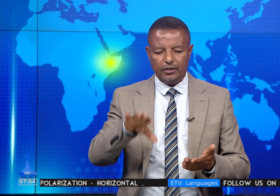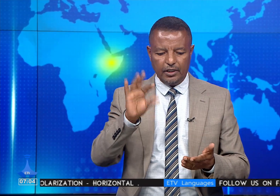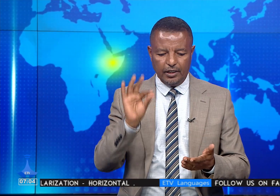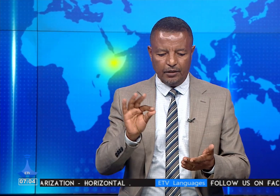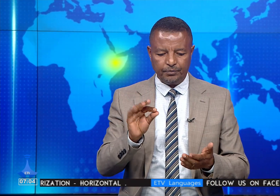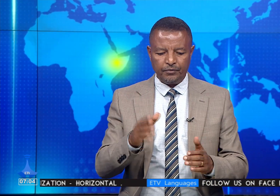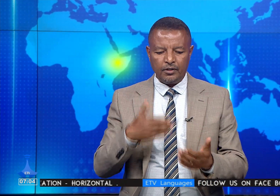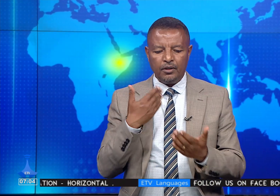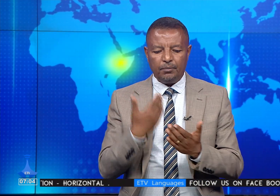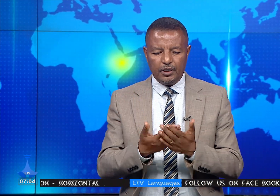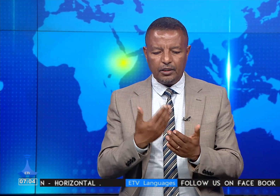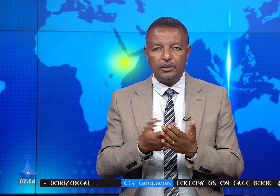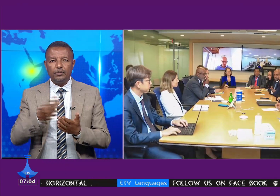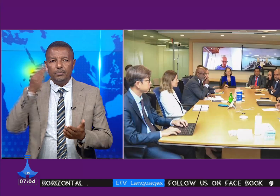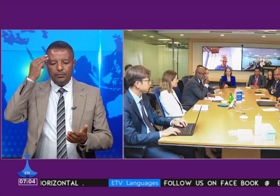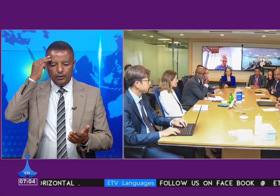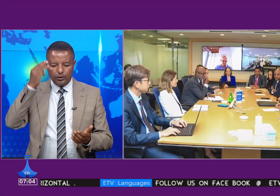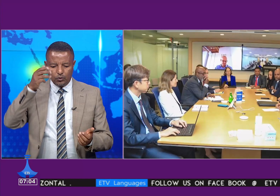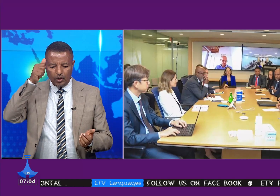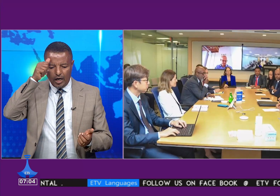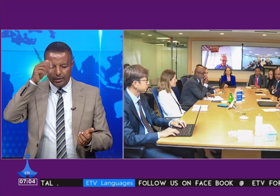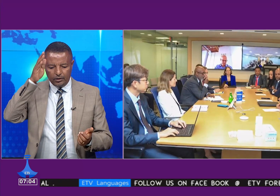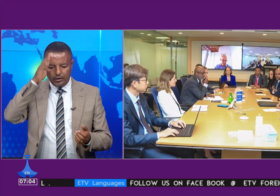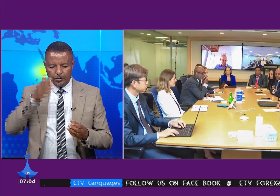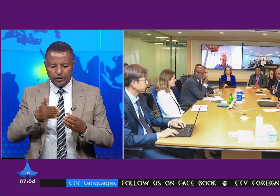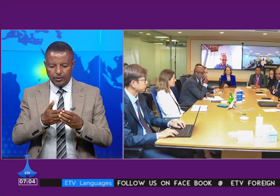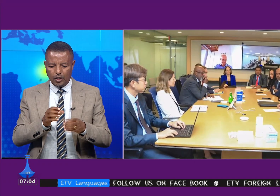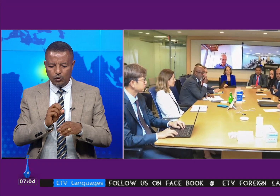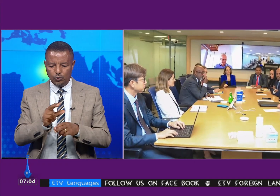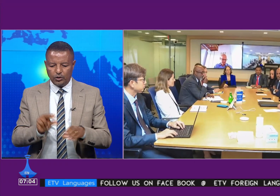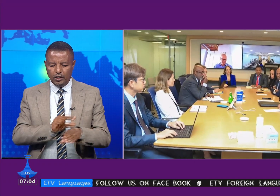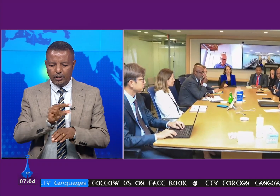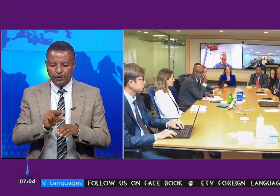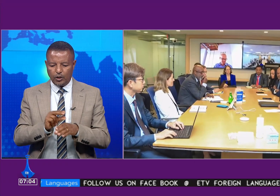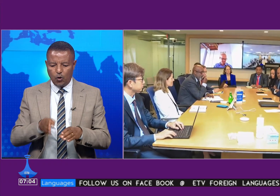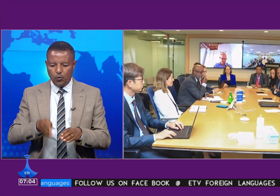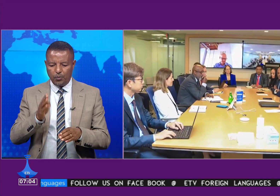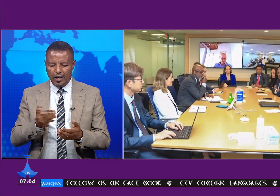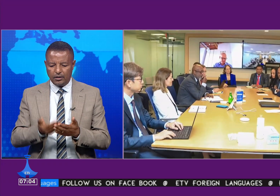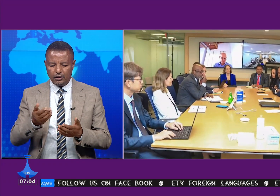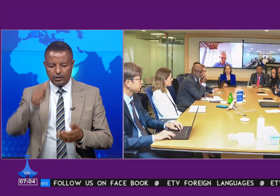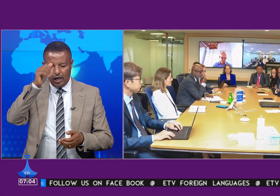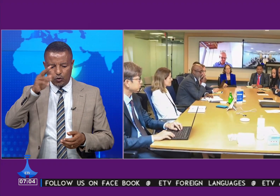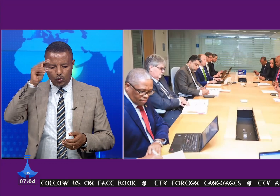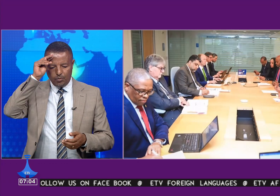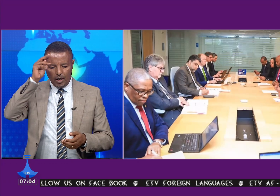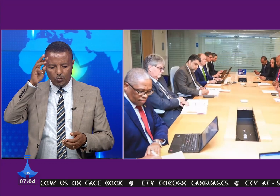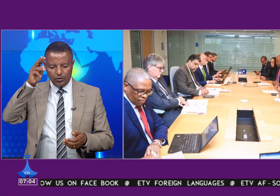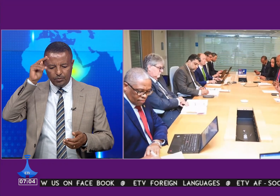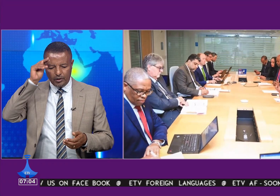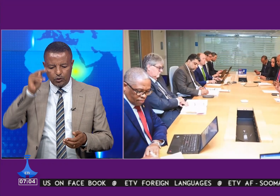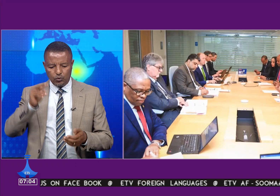እየተሳተፈ ይገኛል። በገንዘብ ሚኒስትሩ አህመድ ሽዴ በተመራው የብሔራዊ ባንክ ገዥ አቶ